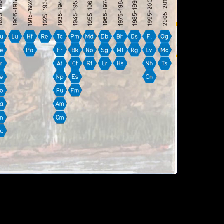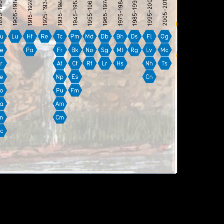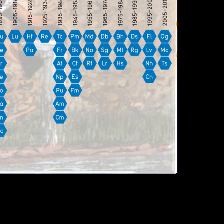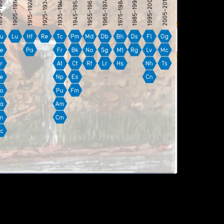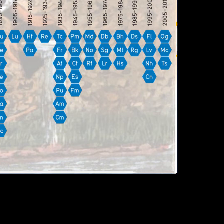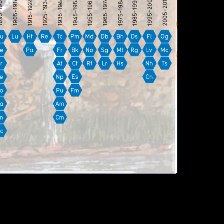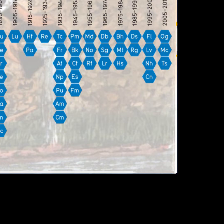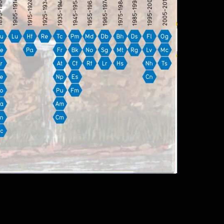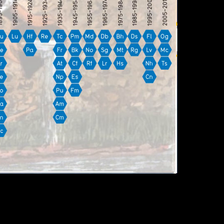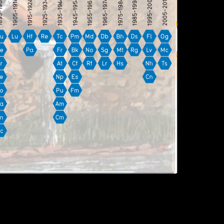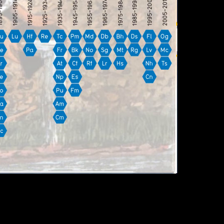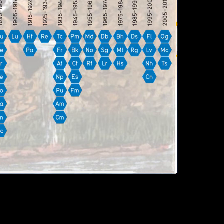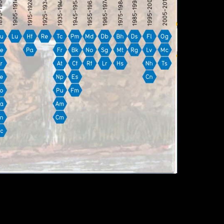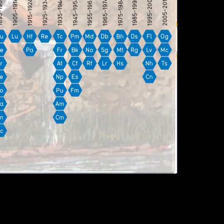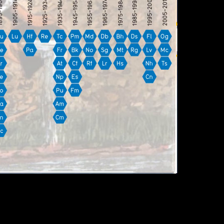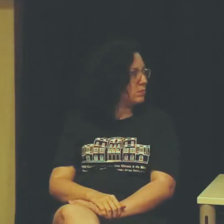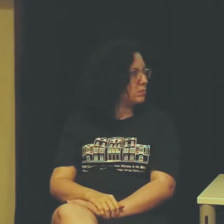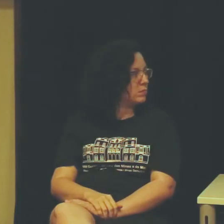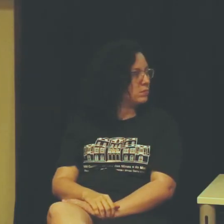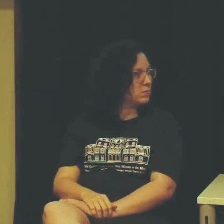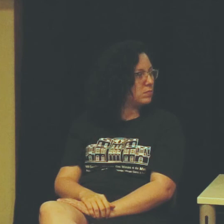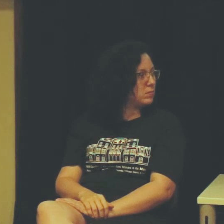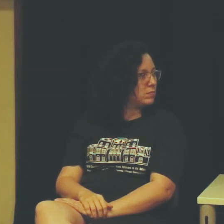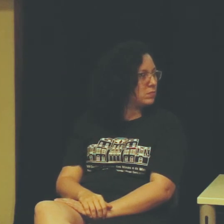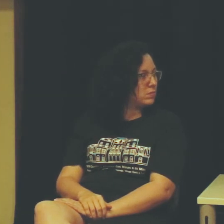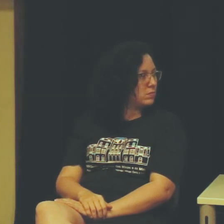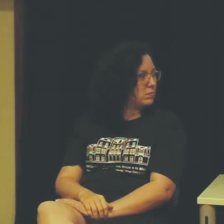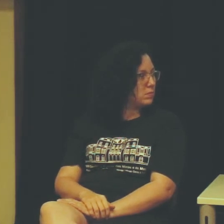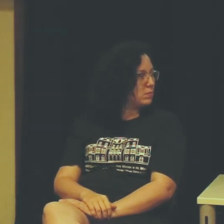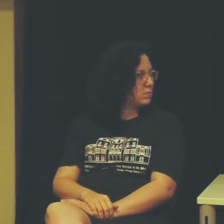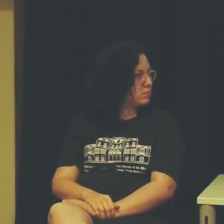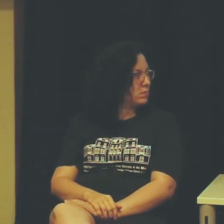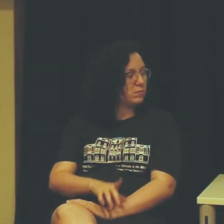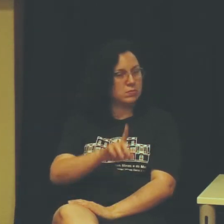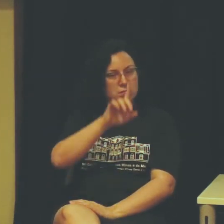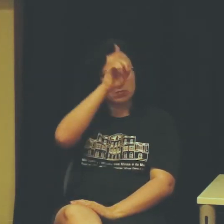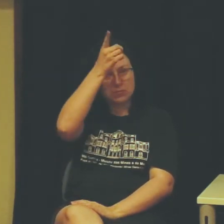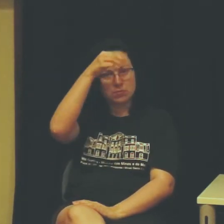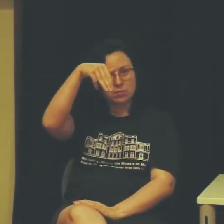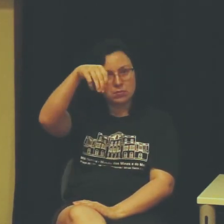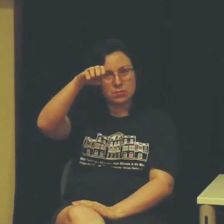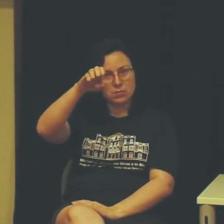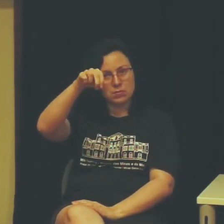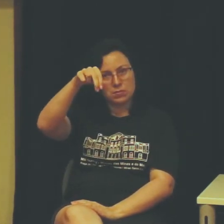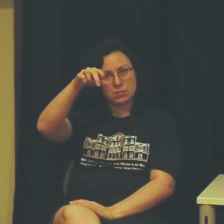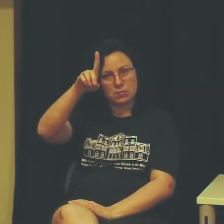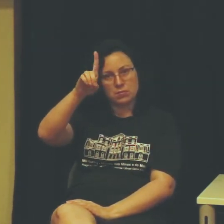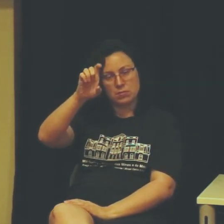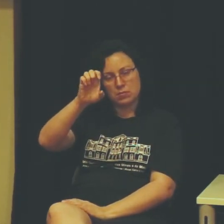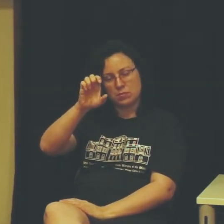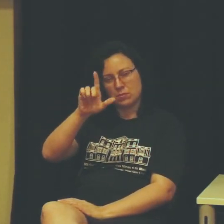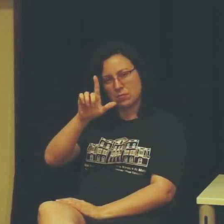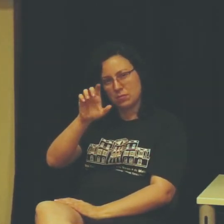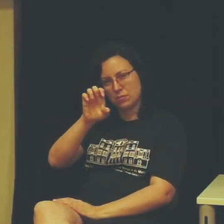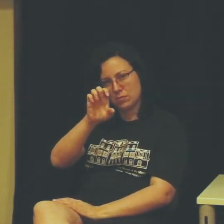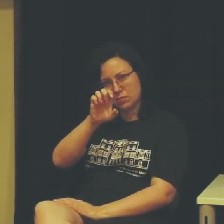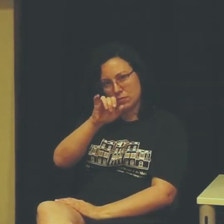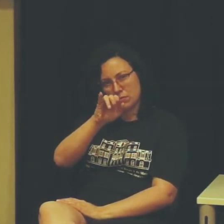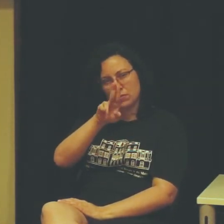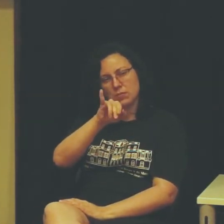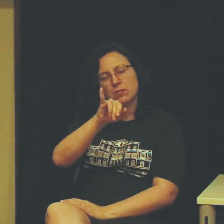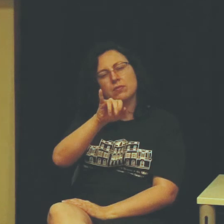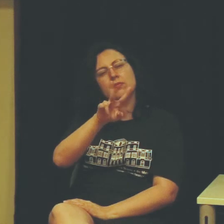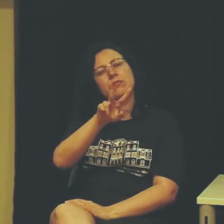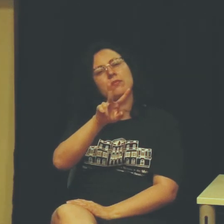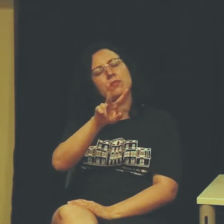tempo. E aqui, né, só para a gente ter uma ideia, Mendeleev, agora assim falando da organização da tabela periódica, na